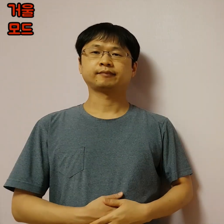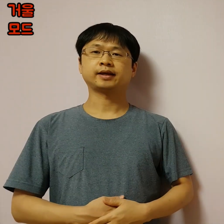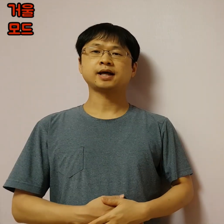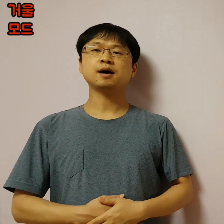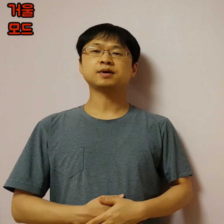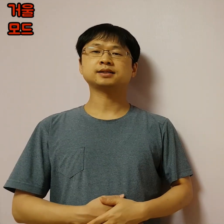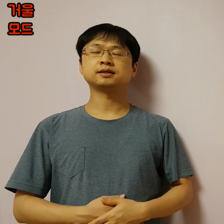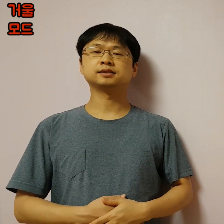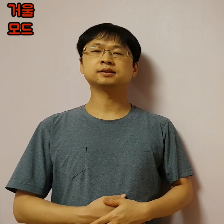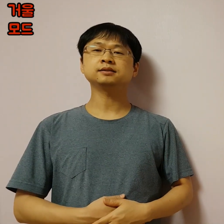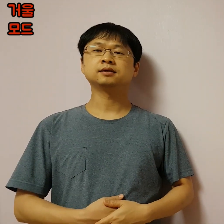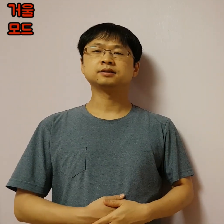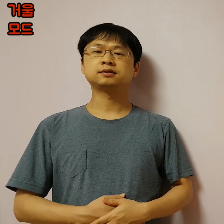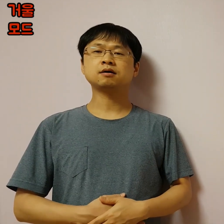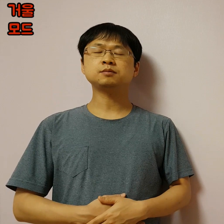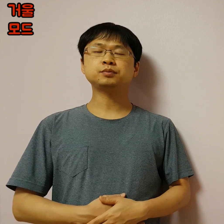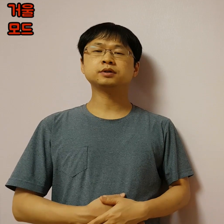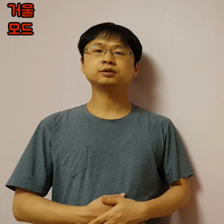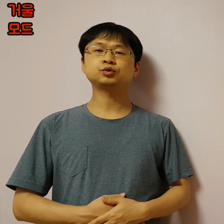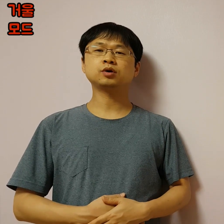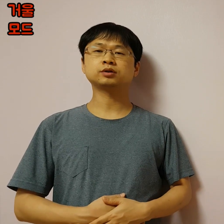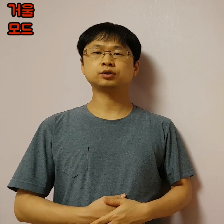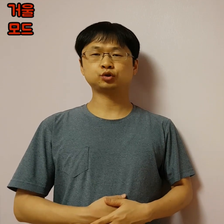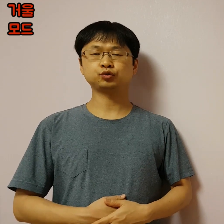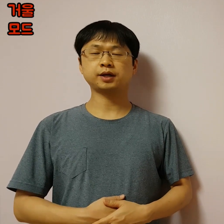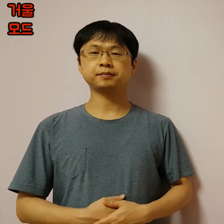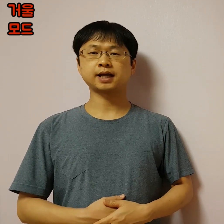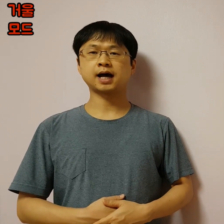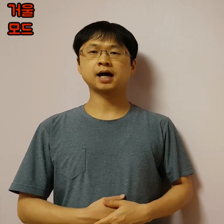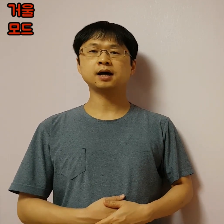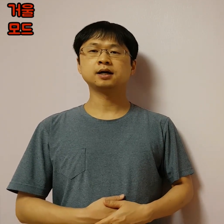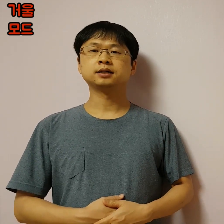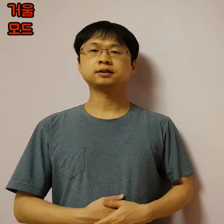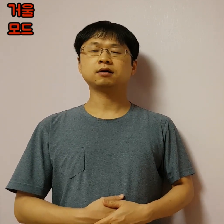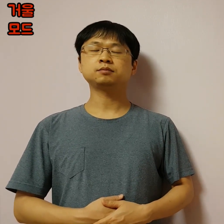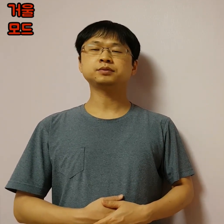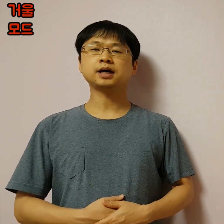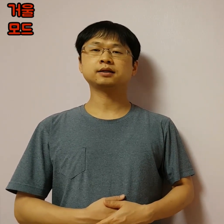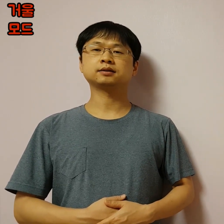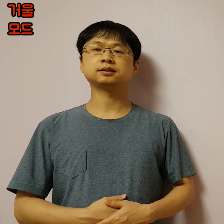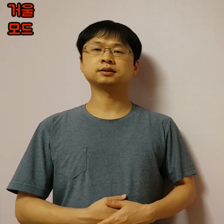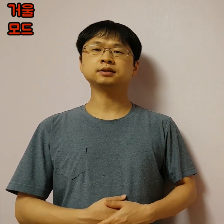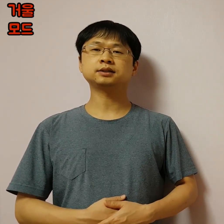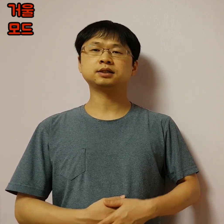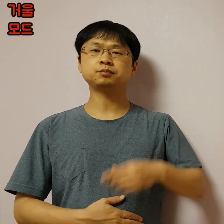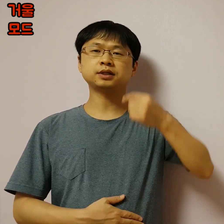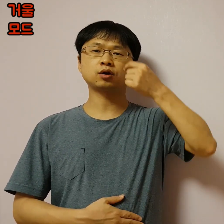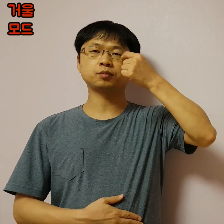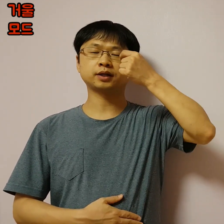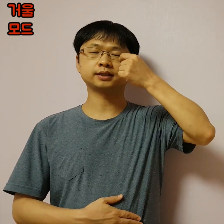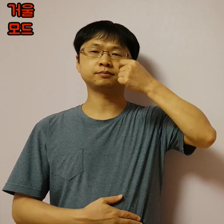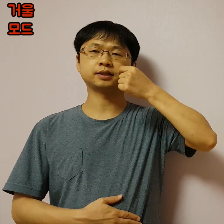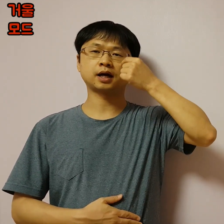네, 다음 가사는 서글픈 추억들 중에입니다. 서글프다 하는 것은 슬프다로